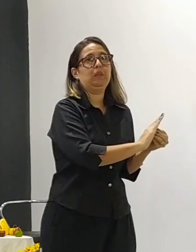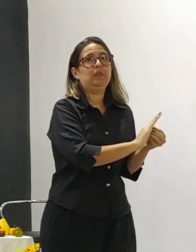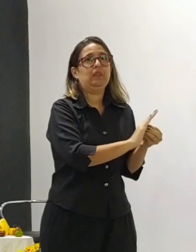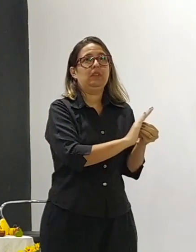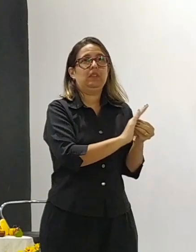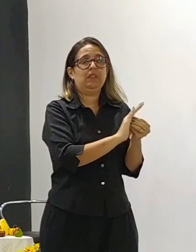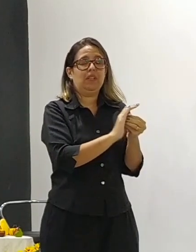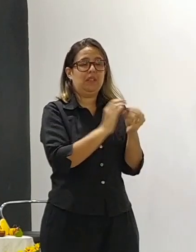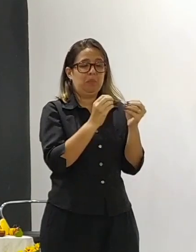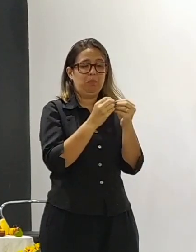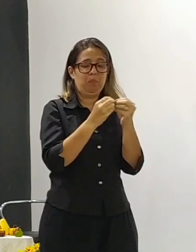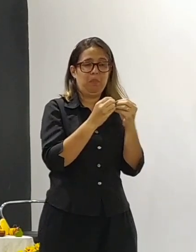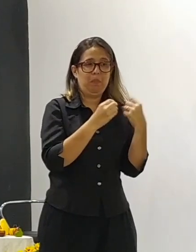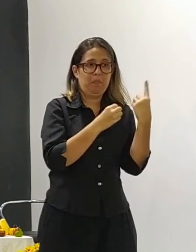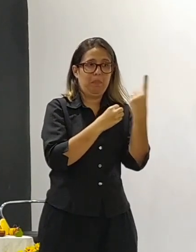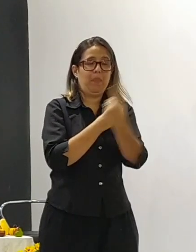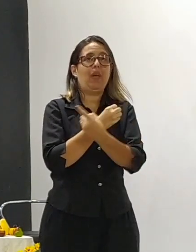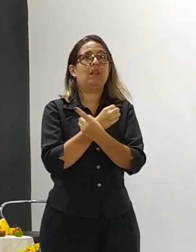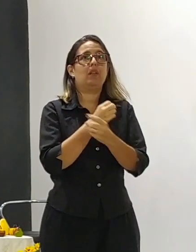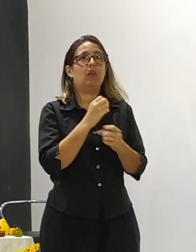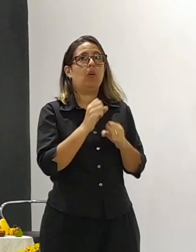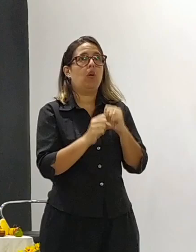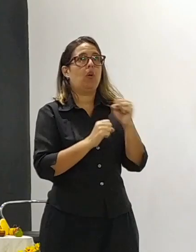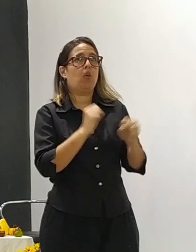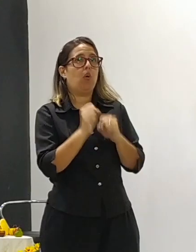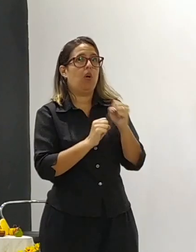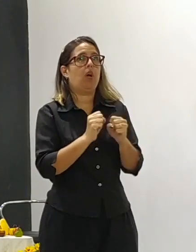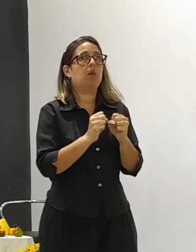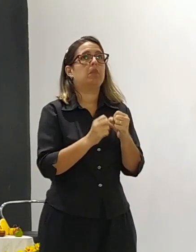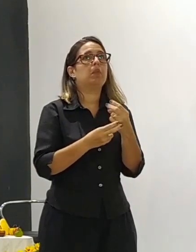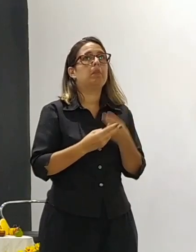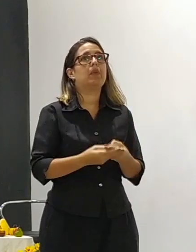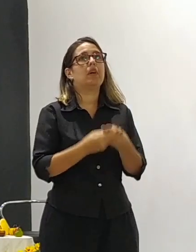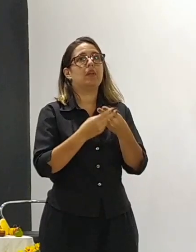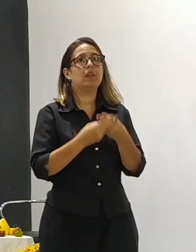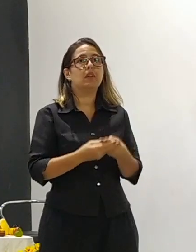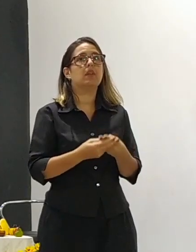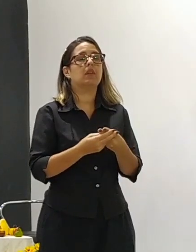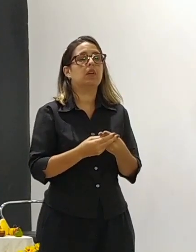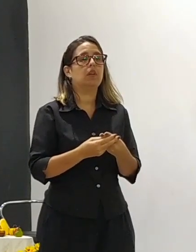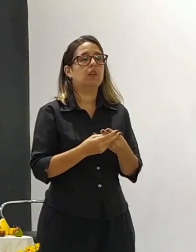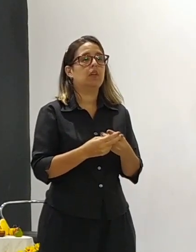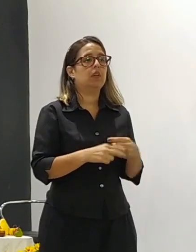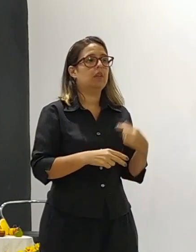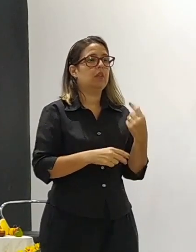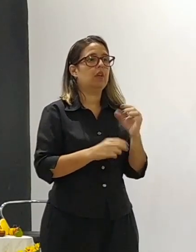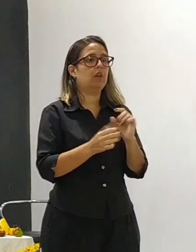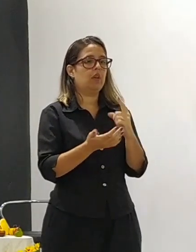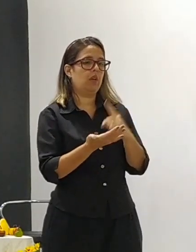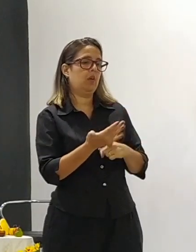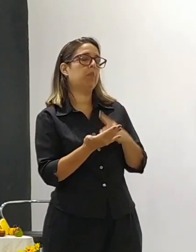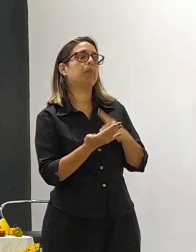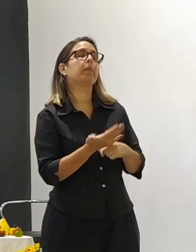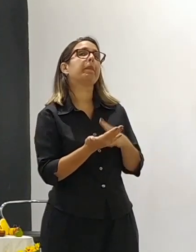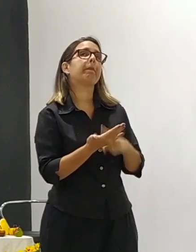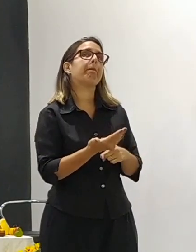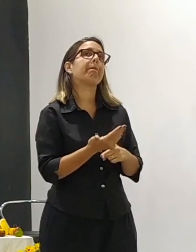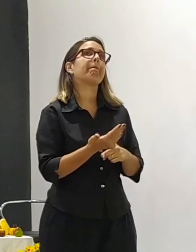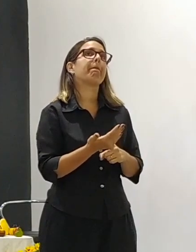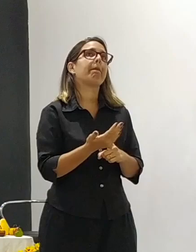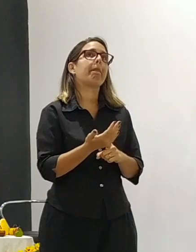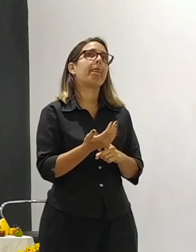perto nos rodeia e corramos com paciência a carreira que nos está